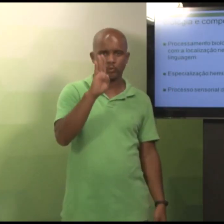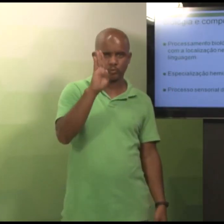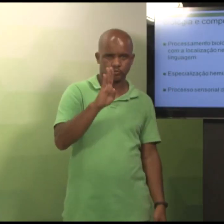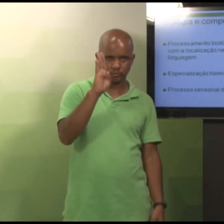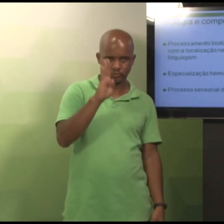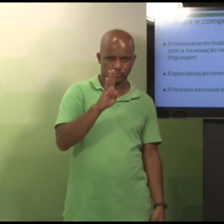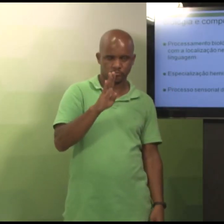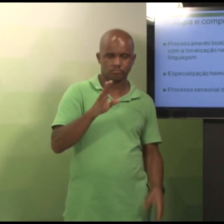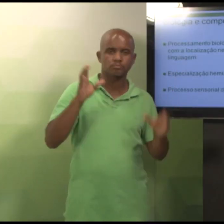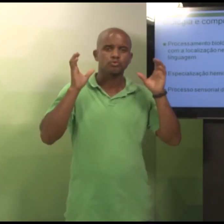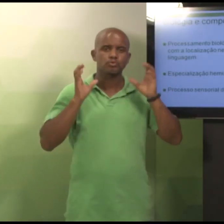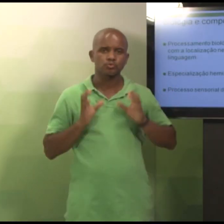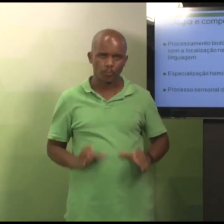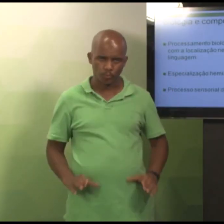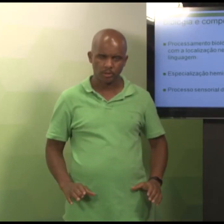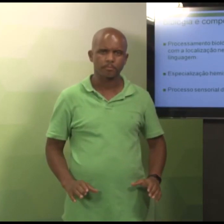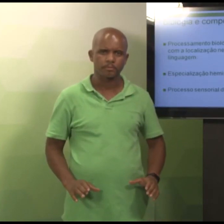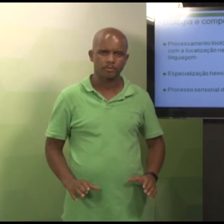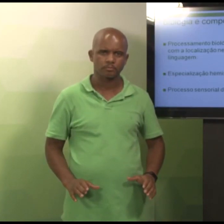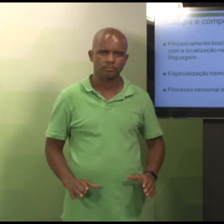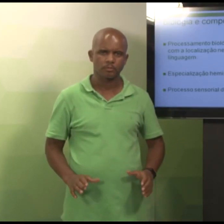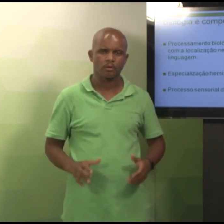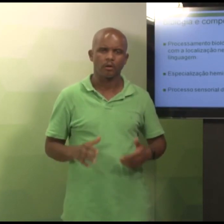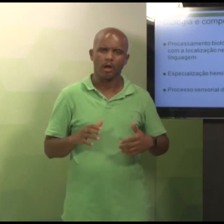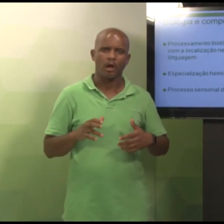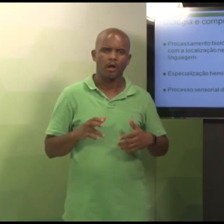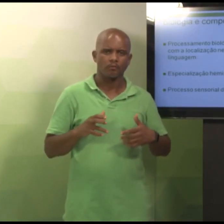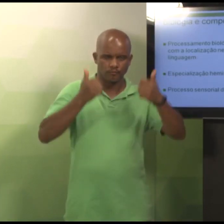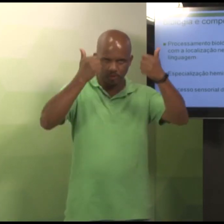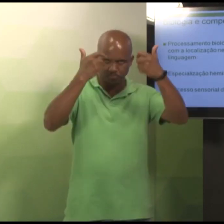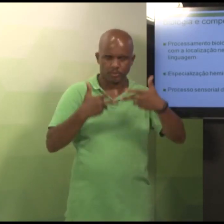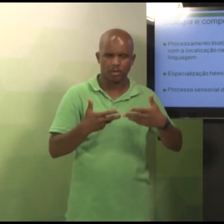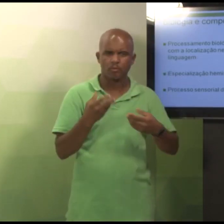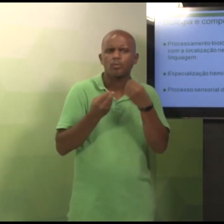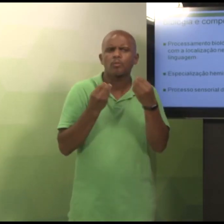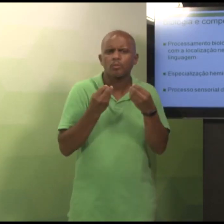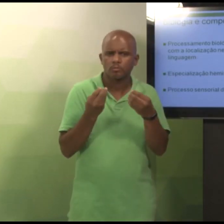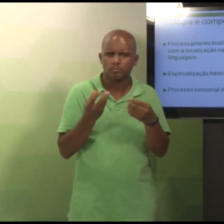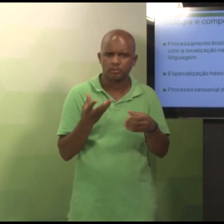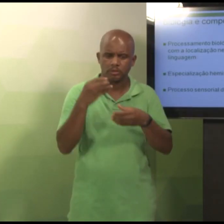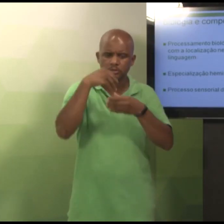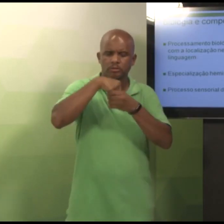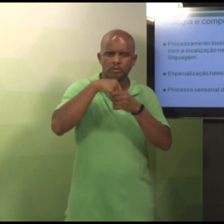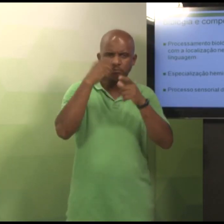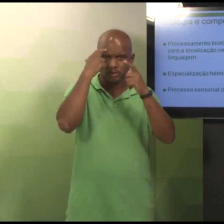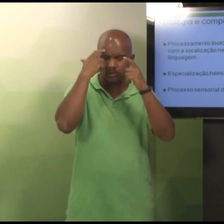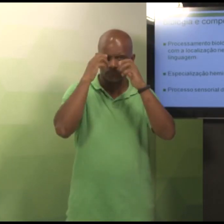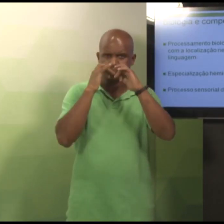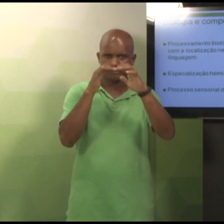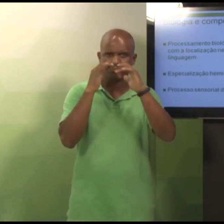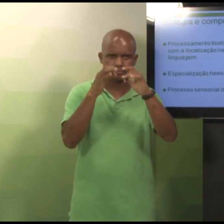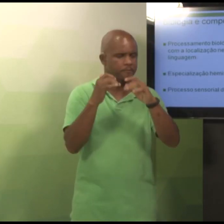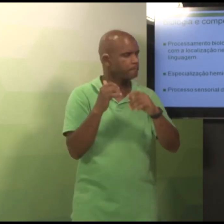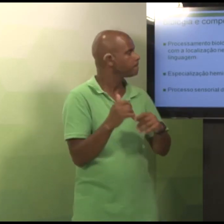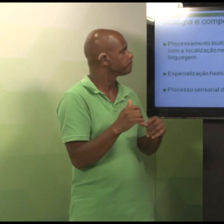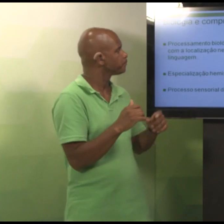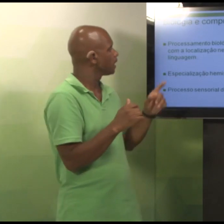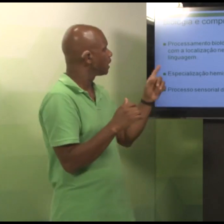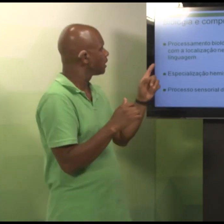Agora vamos adentrar no item Biologia e Comportamento. Vou explicar para vocês nos processos biológicos e de